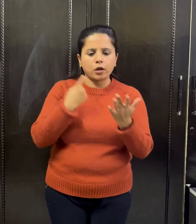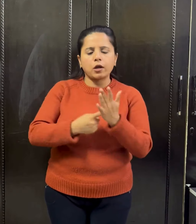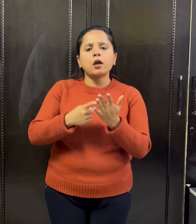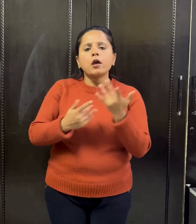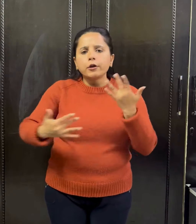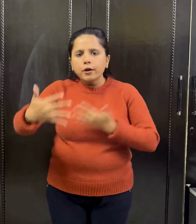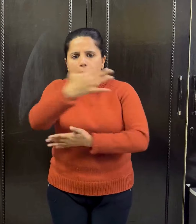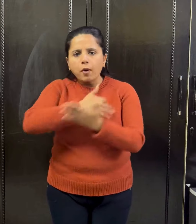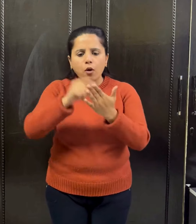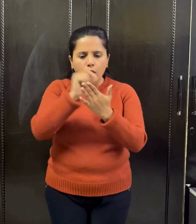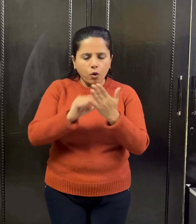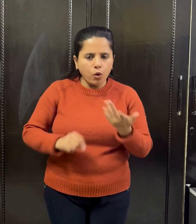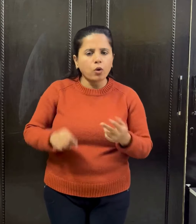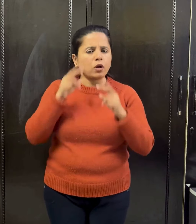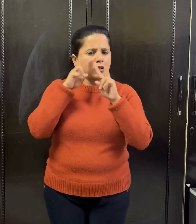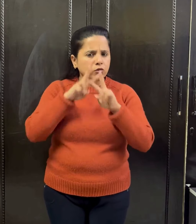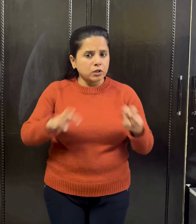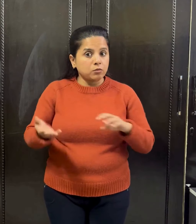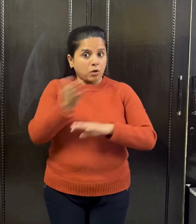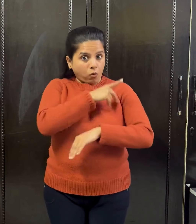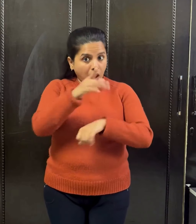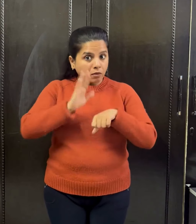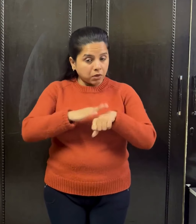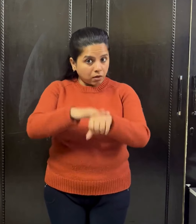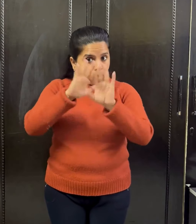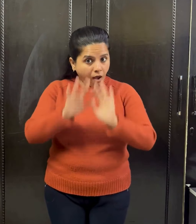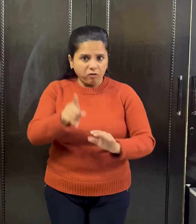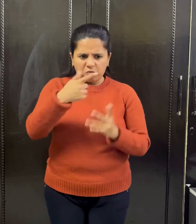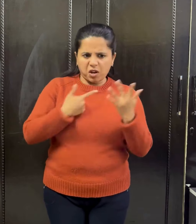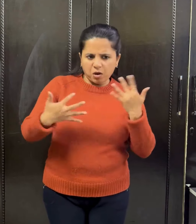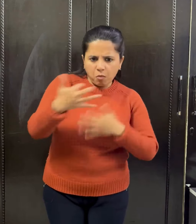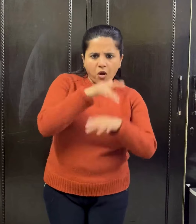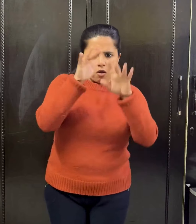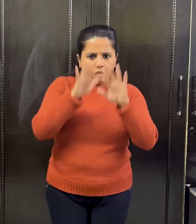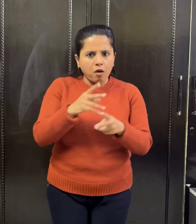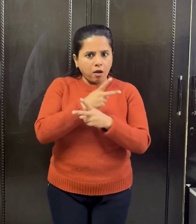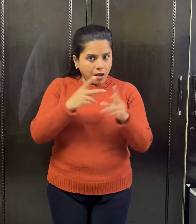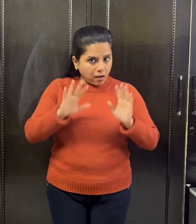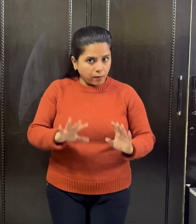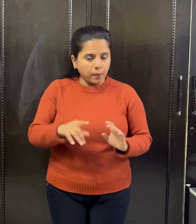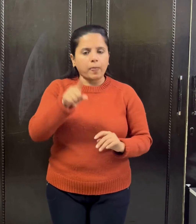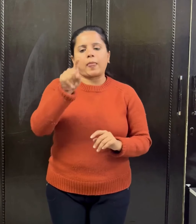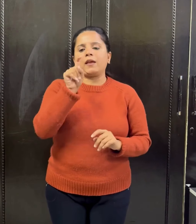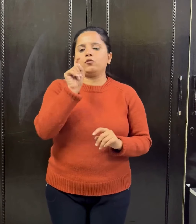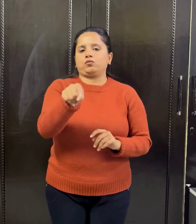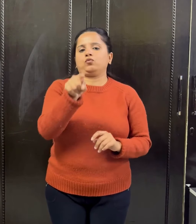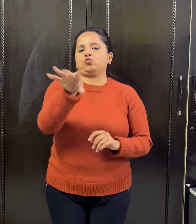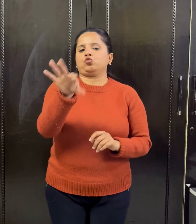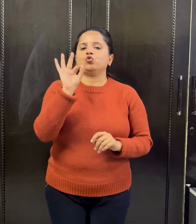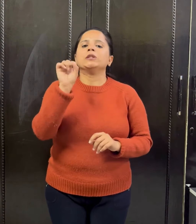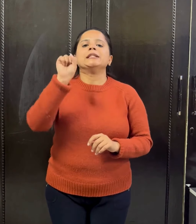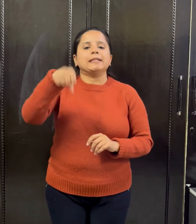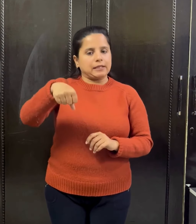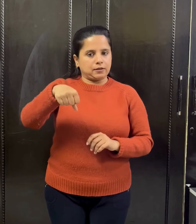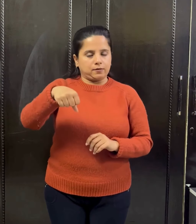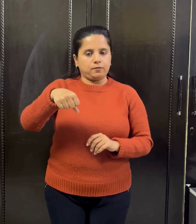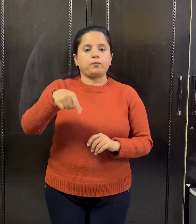रिसर्च का प्रायर एक्सपीरियंस है तो आप यस सिलेक्ट करें और अपने काम